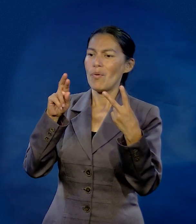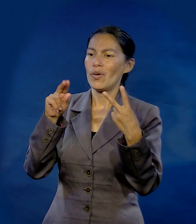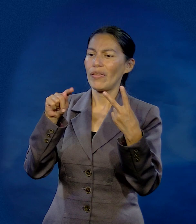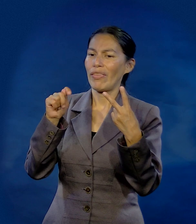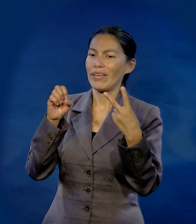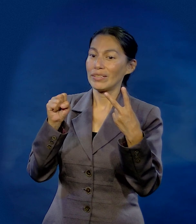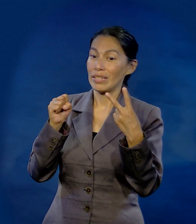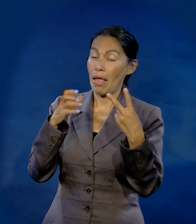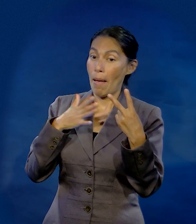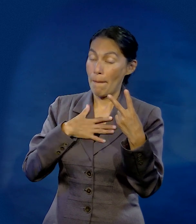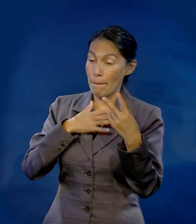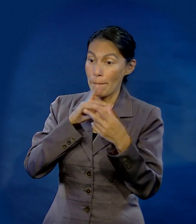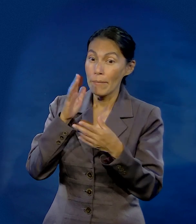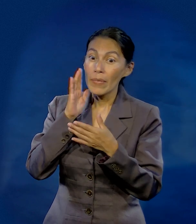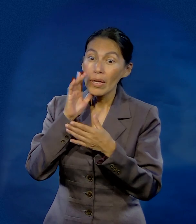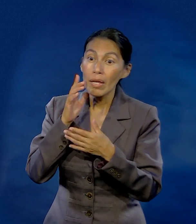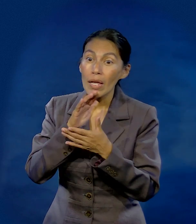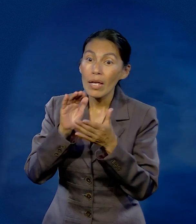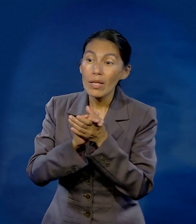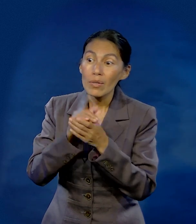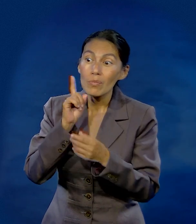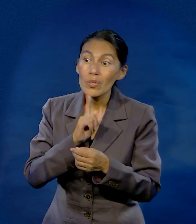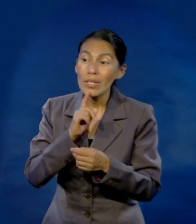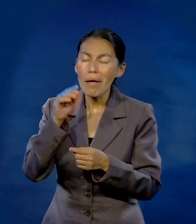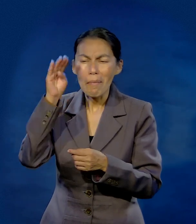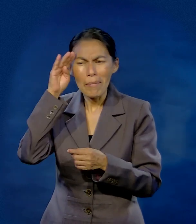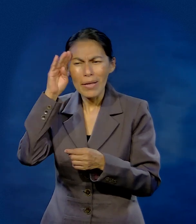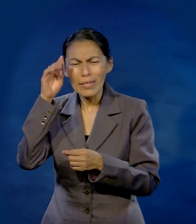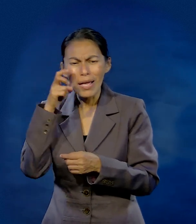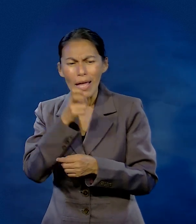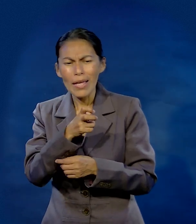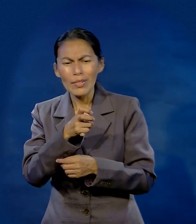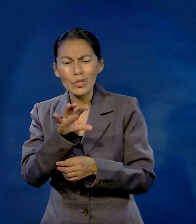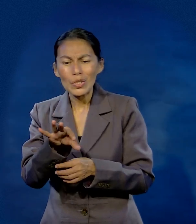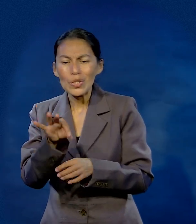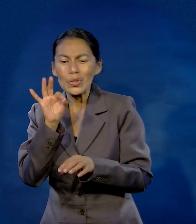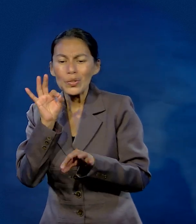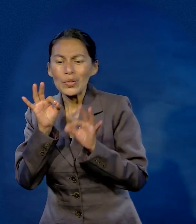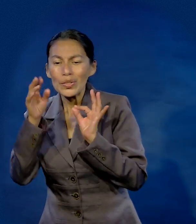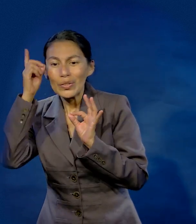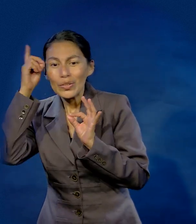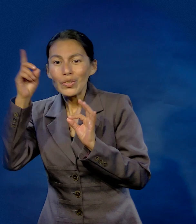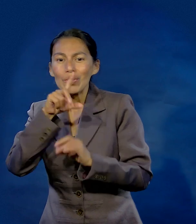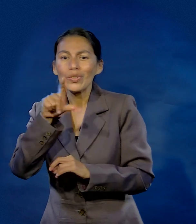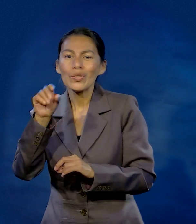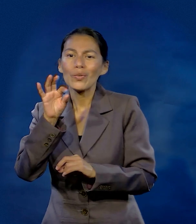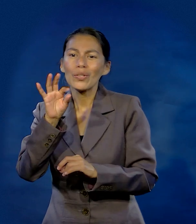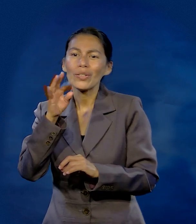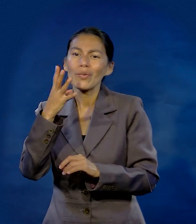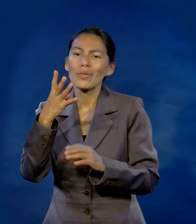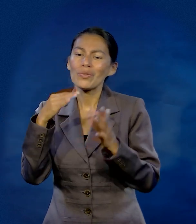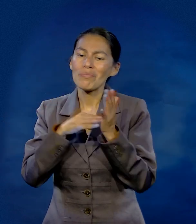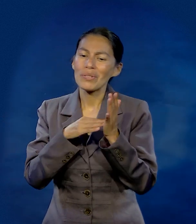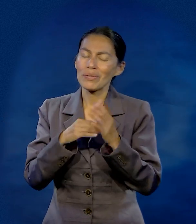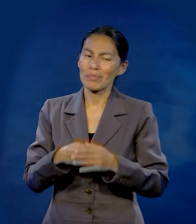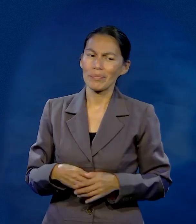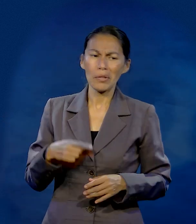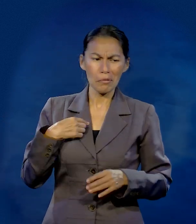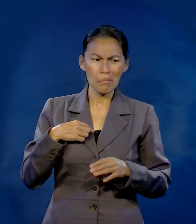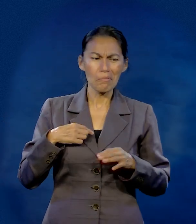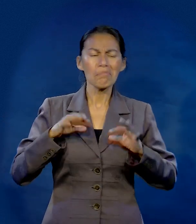lo lleve a la iglesia no no no no no no no Cuando tú vengas vamos además dice ya encontré unos sermones de dos predicadores de ustedes